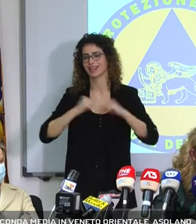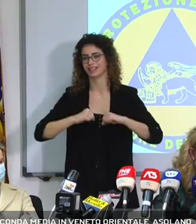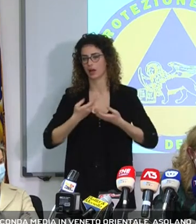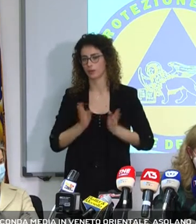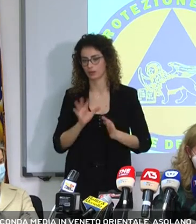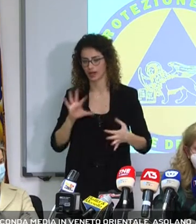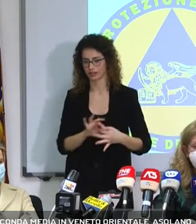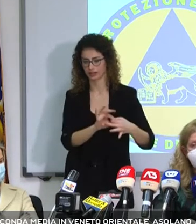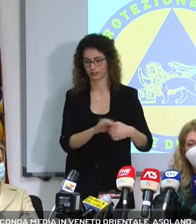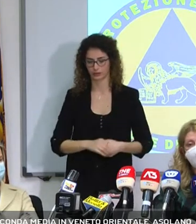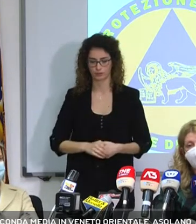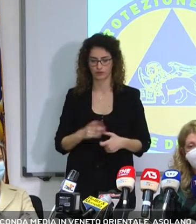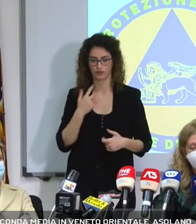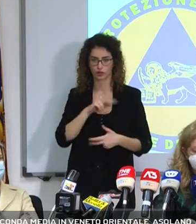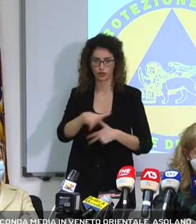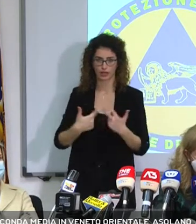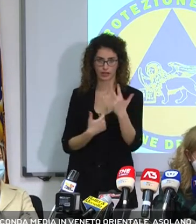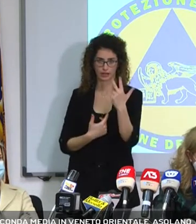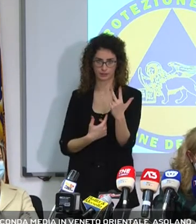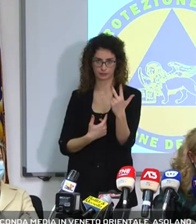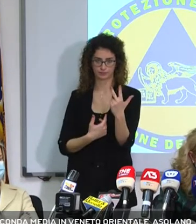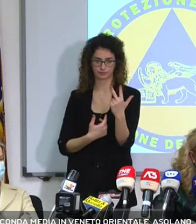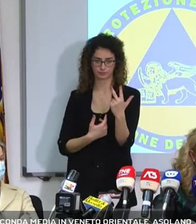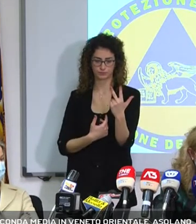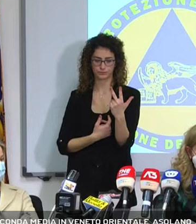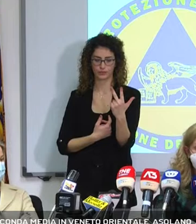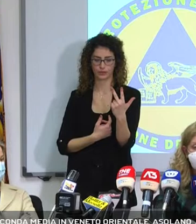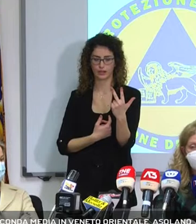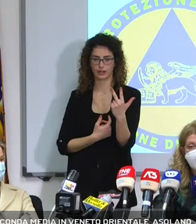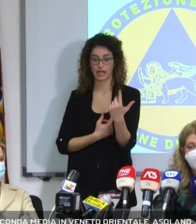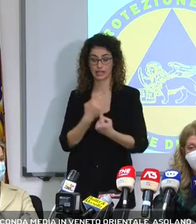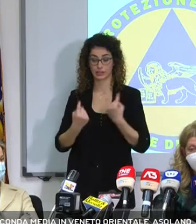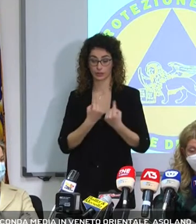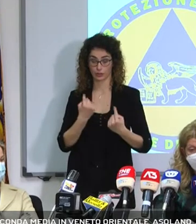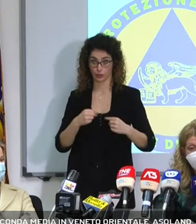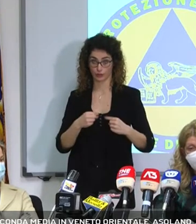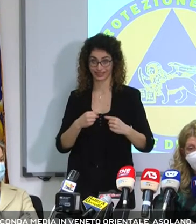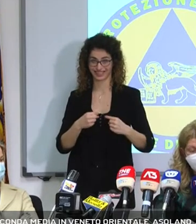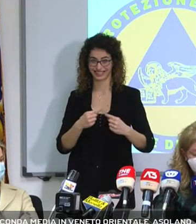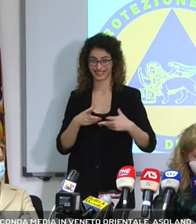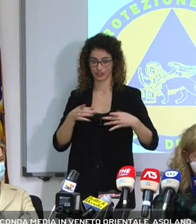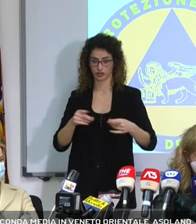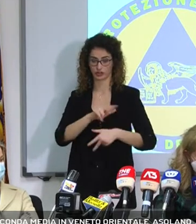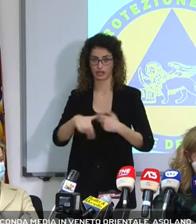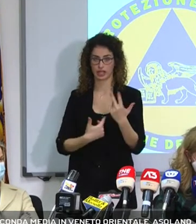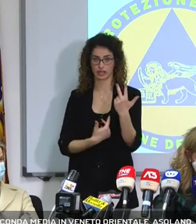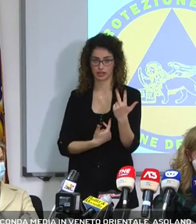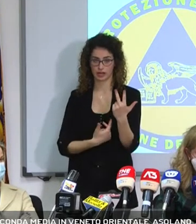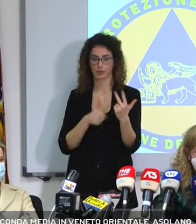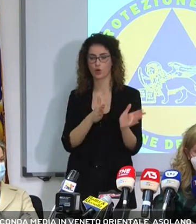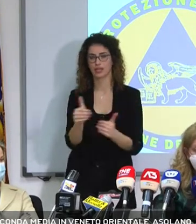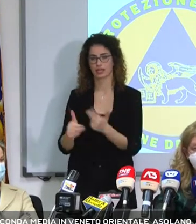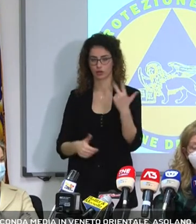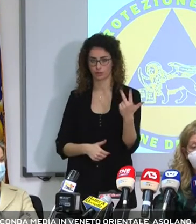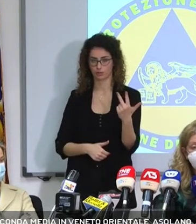Abbiamo visto che ci sono tre realtà che presentano, insomma, questo tipo di incidenza a livello di distretto